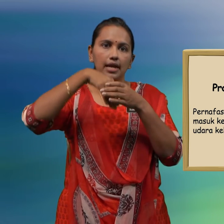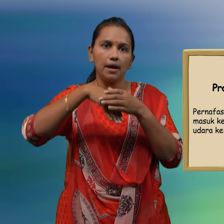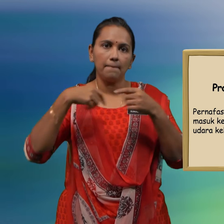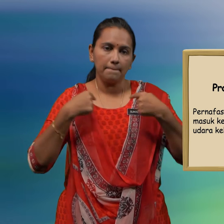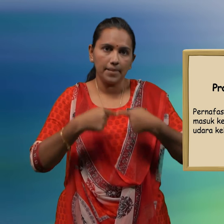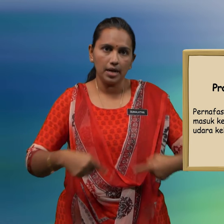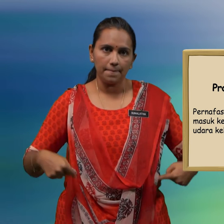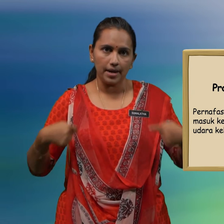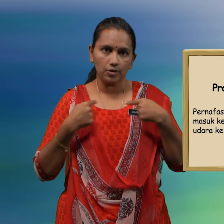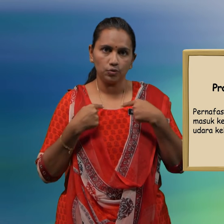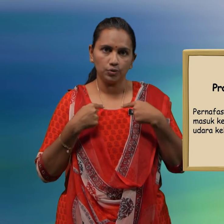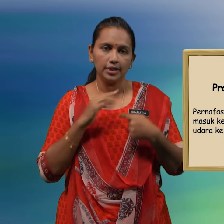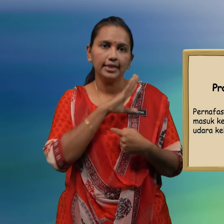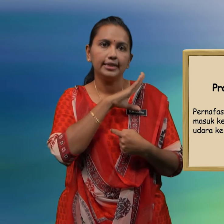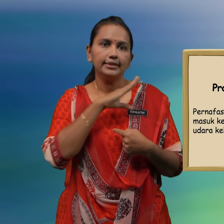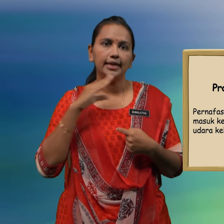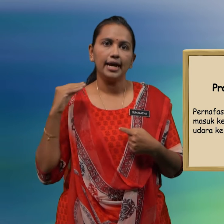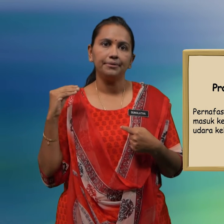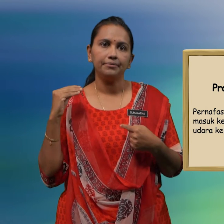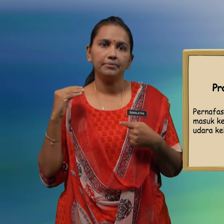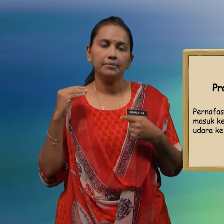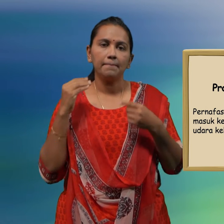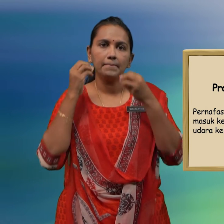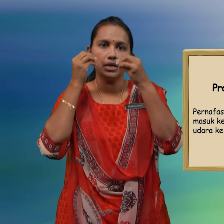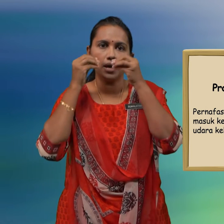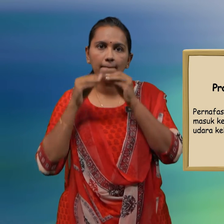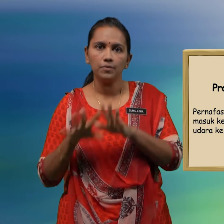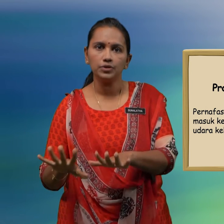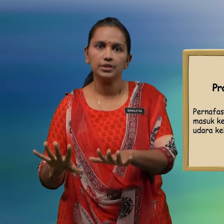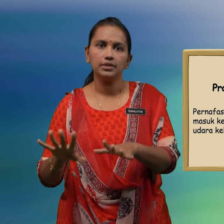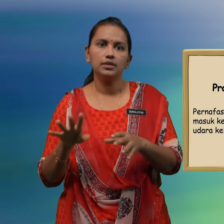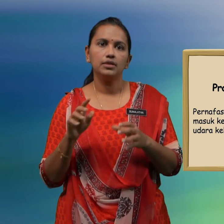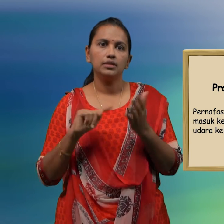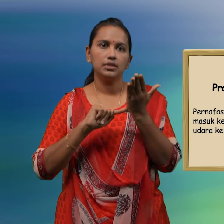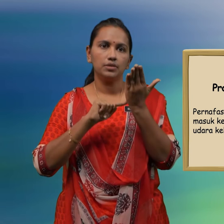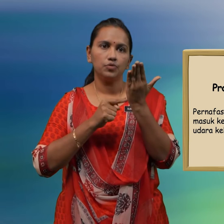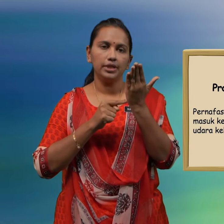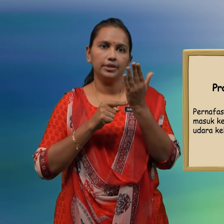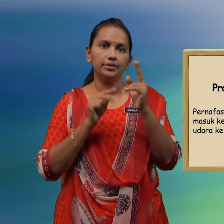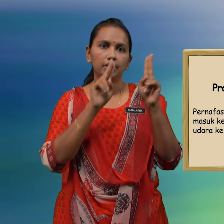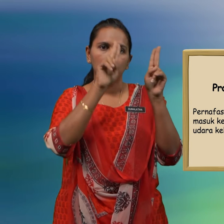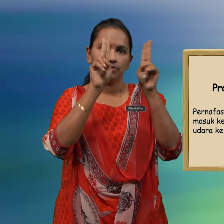dalam peparu dan menghembus semula